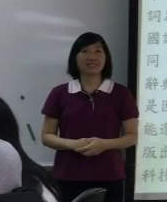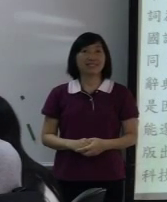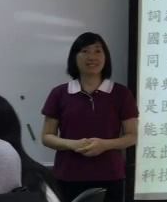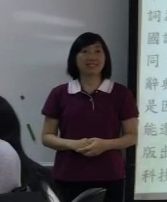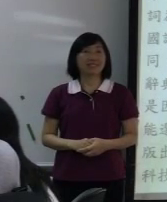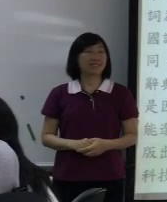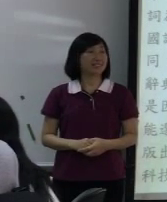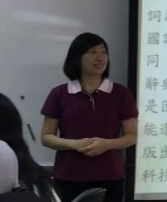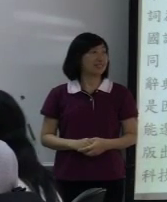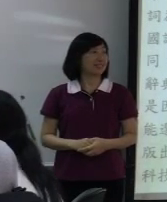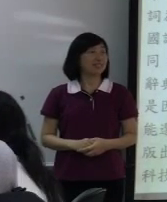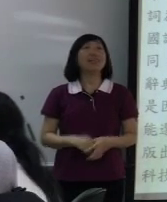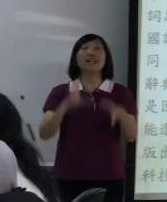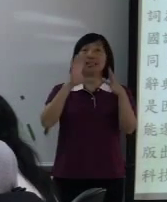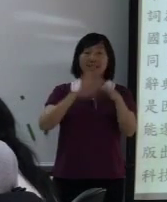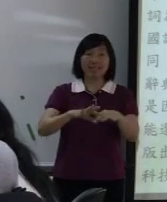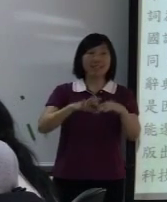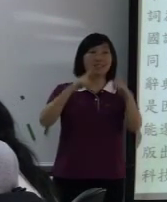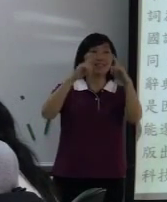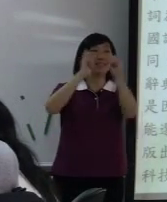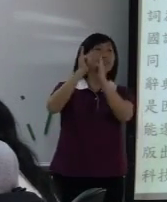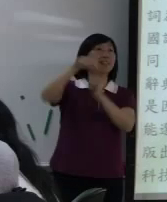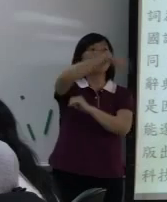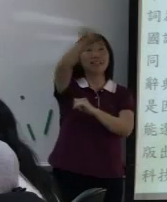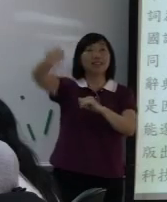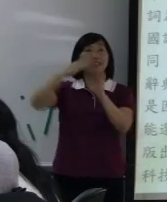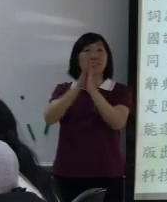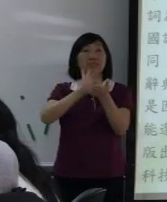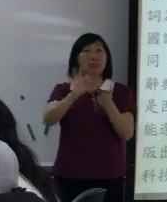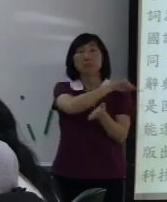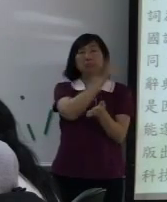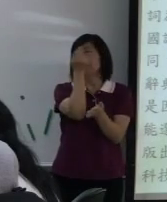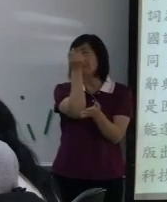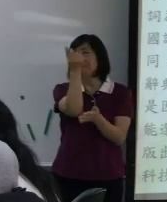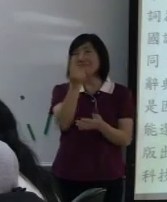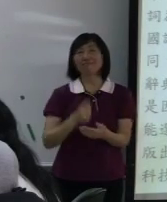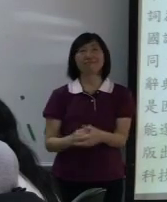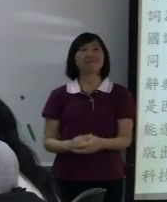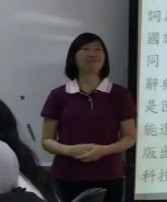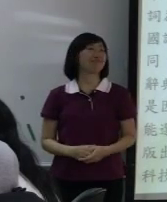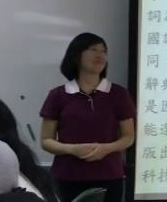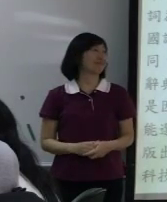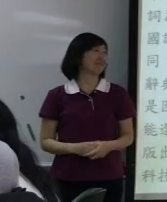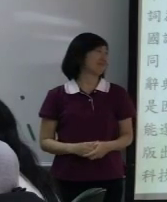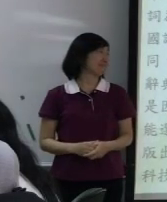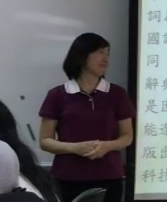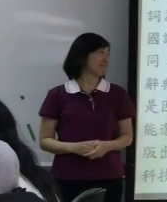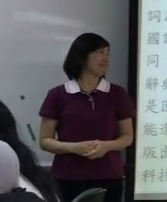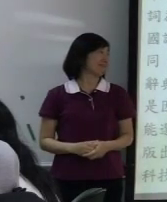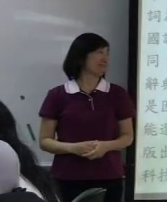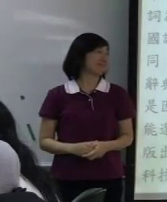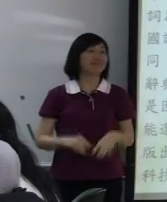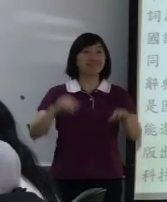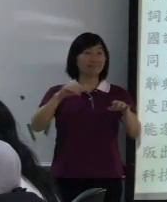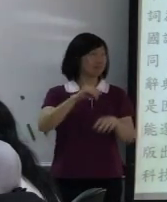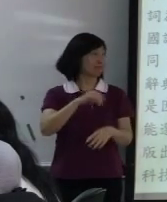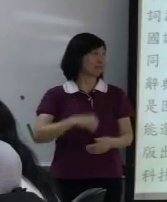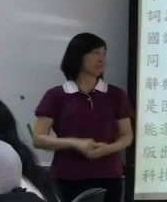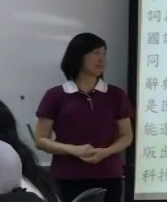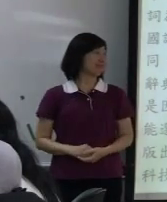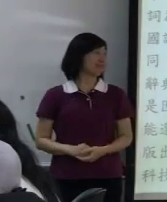哦，所以民间很少人使用。那么这一次呢？这一次下一